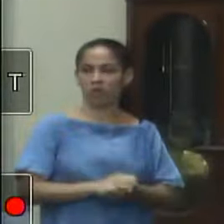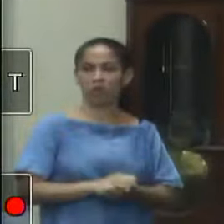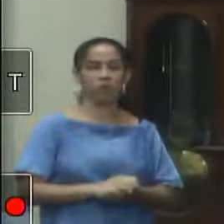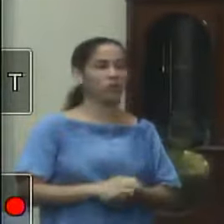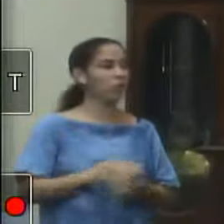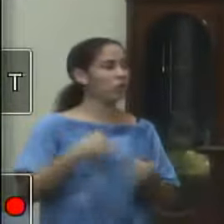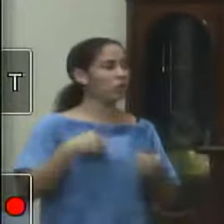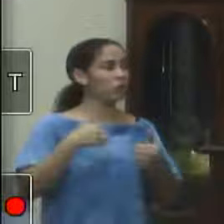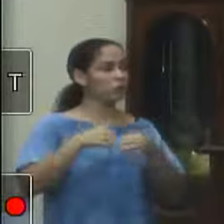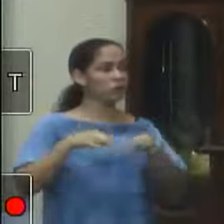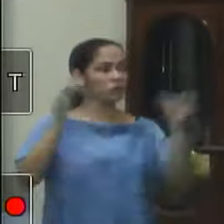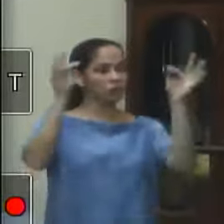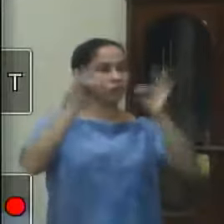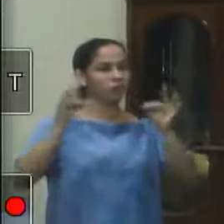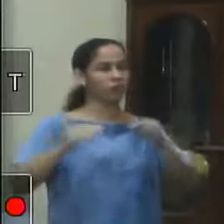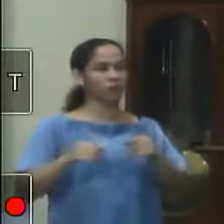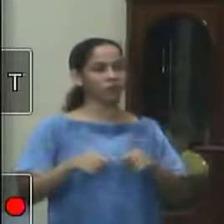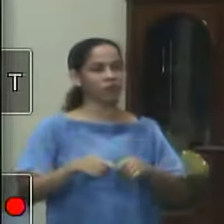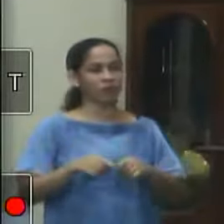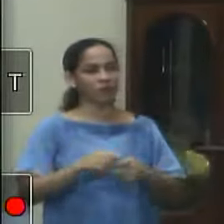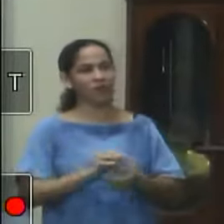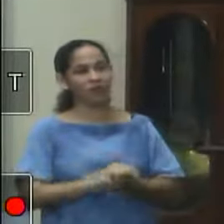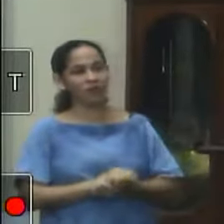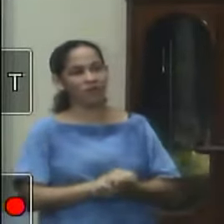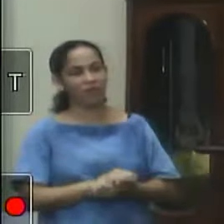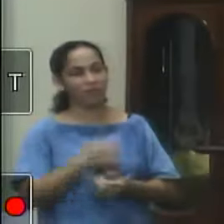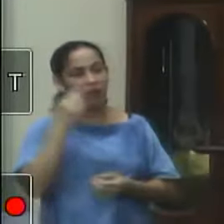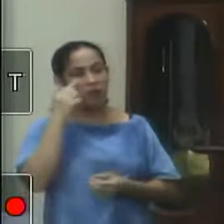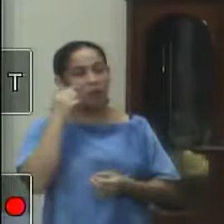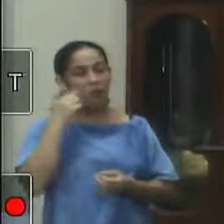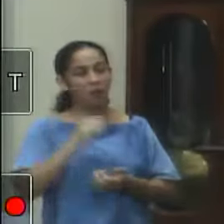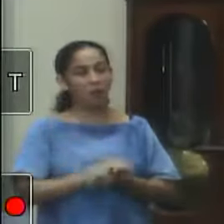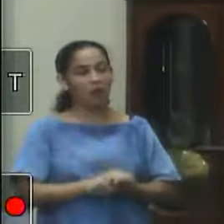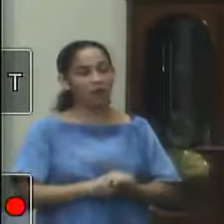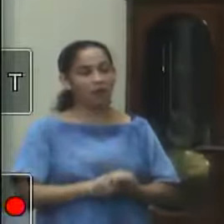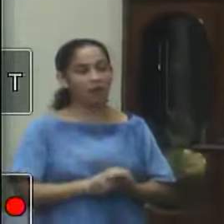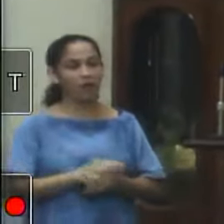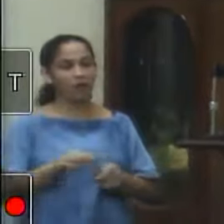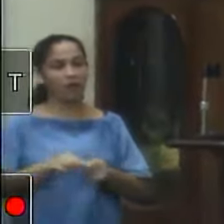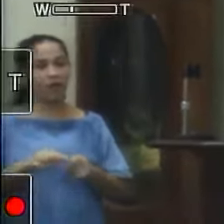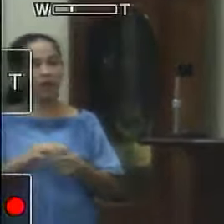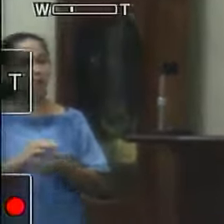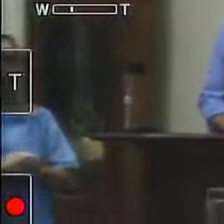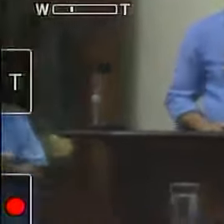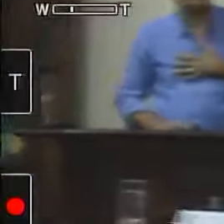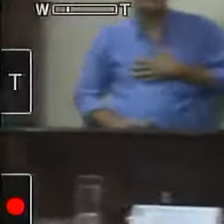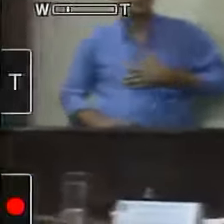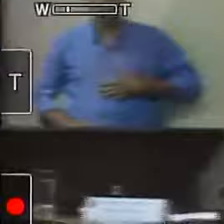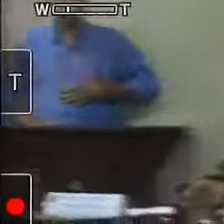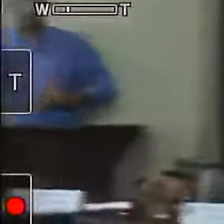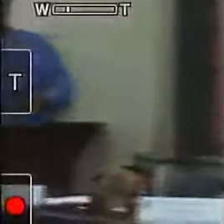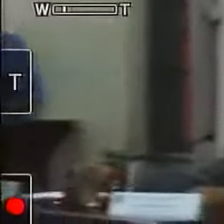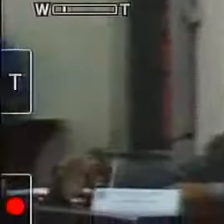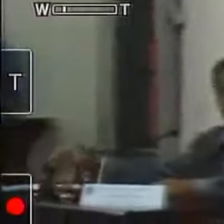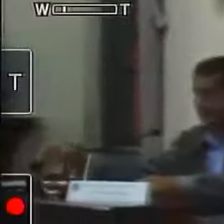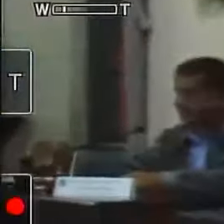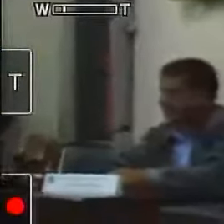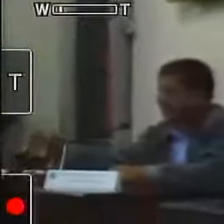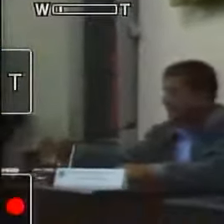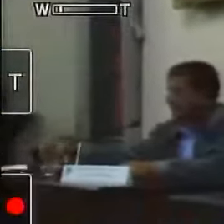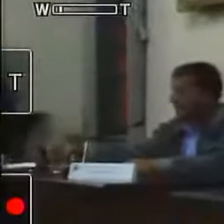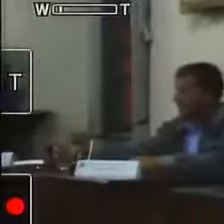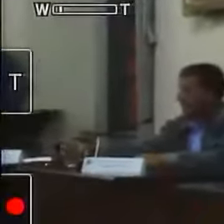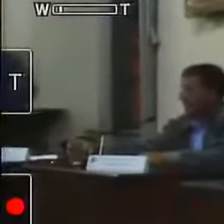eu fico feliz do prefeito... Só pedindo a parte, prefeito. Perfeito. Eu acho que esse